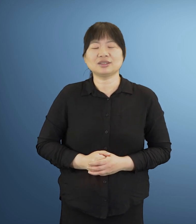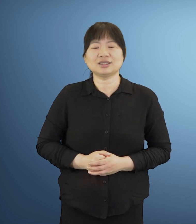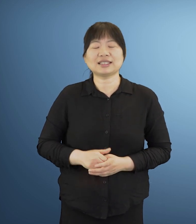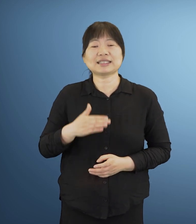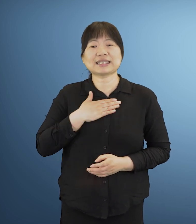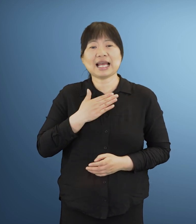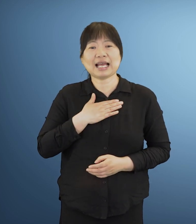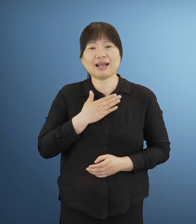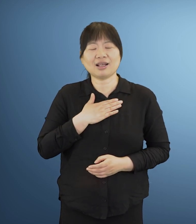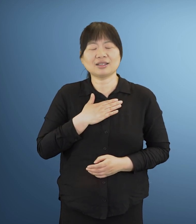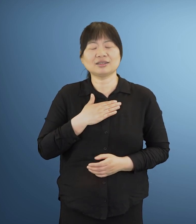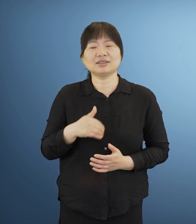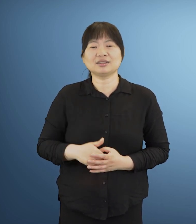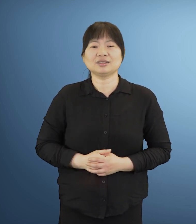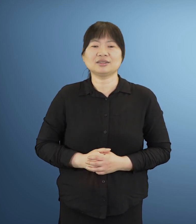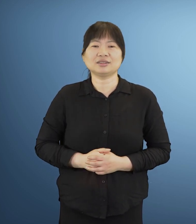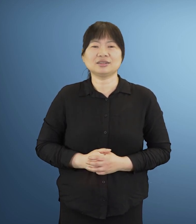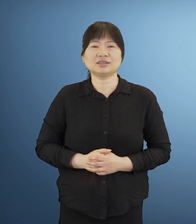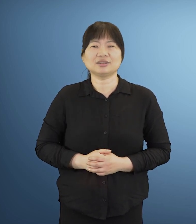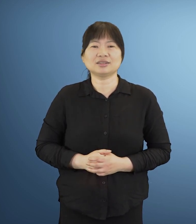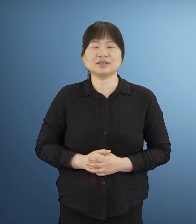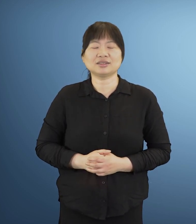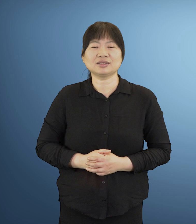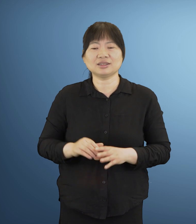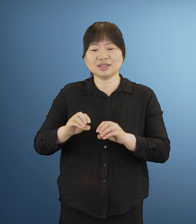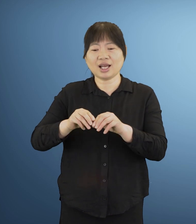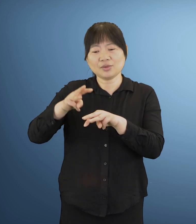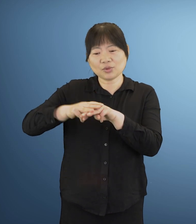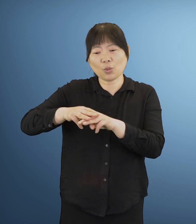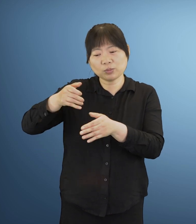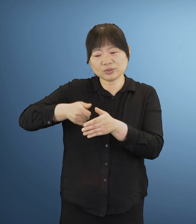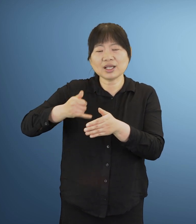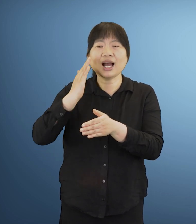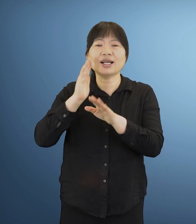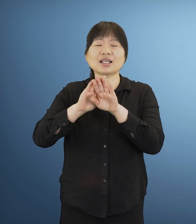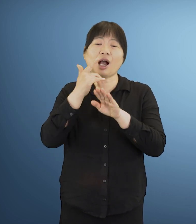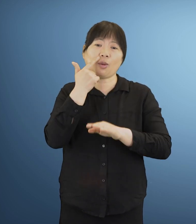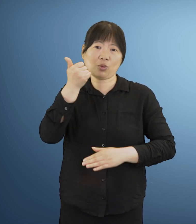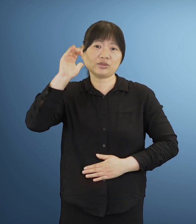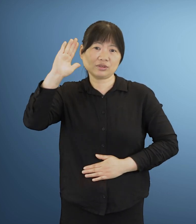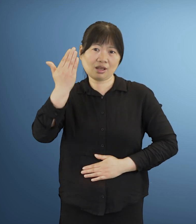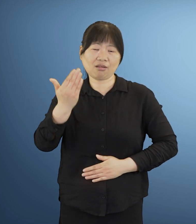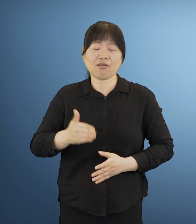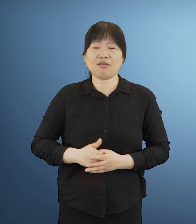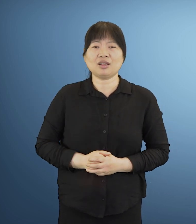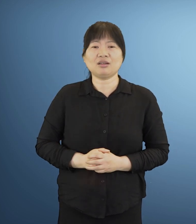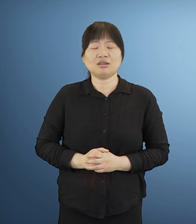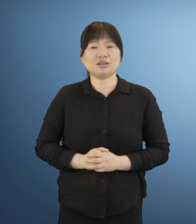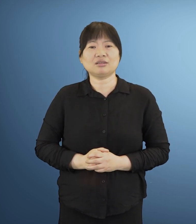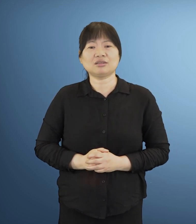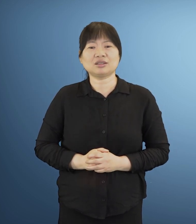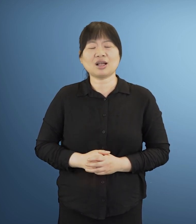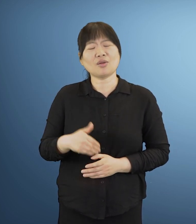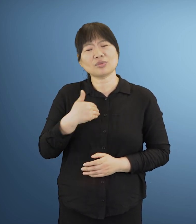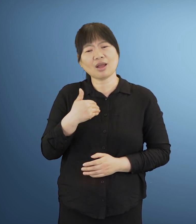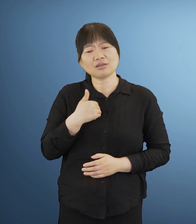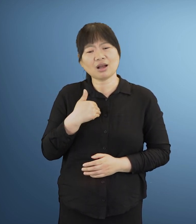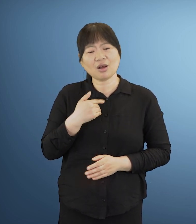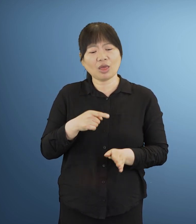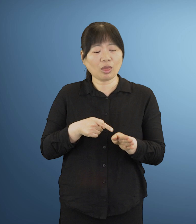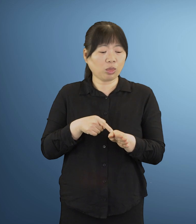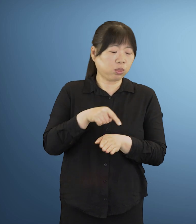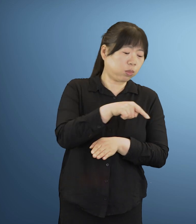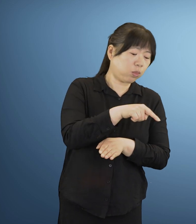나라는 땅의 농부는 하늘 아버지가 되십니다. 내가 곁길로